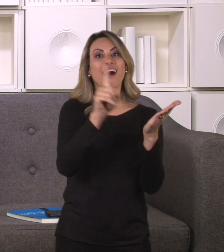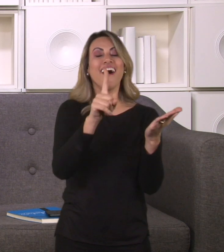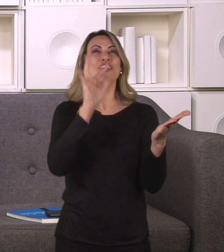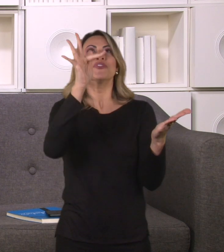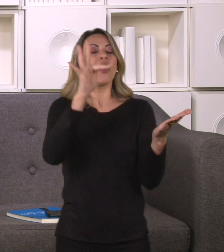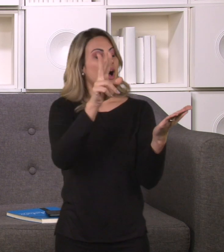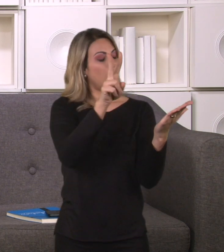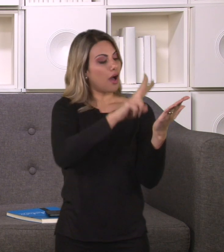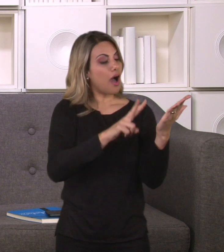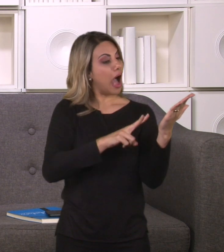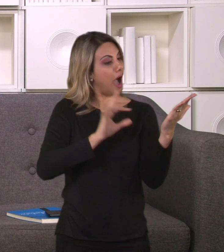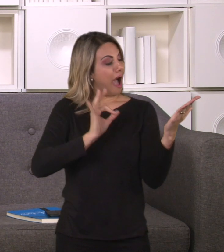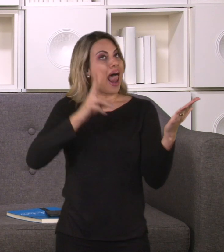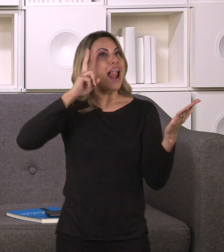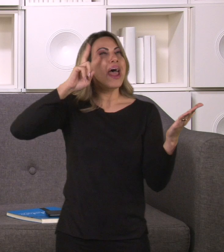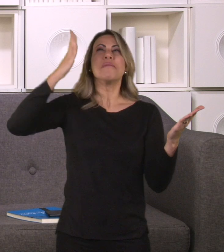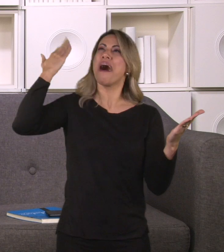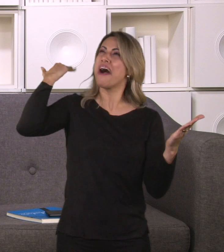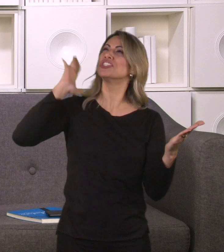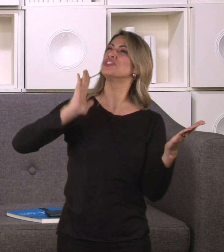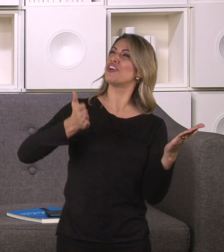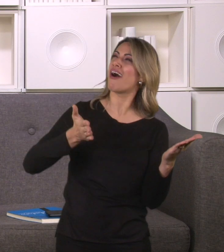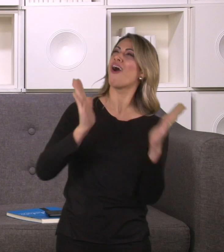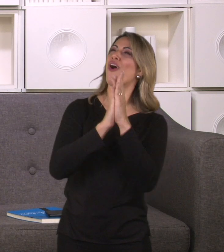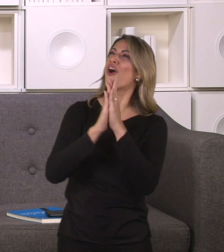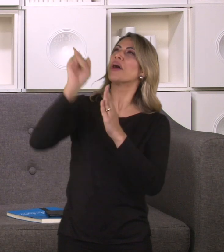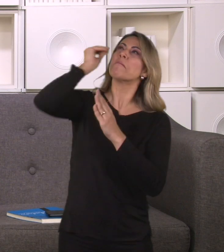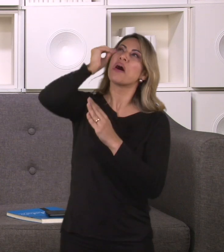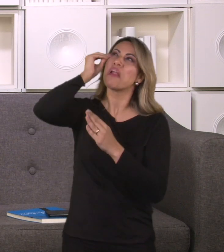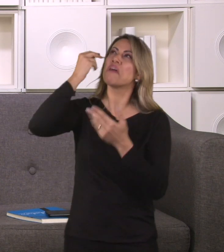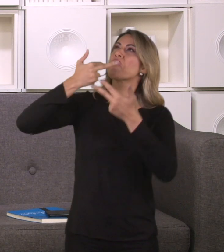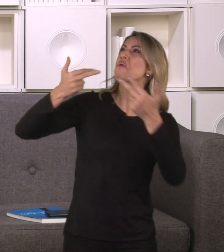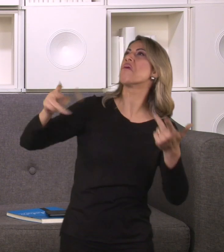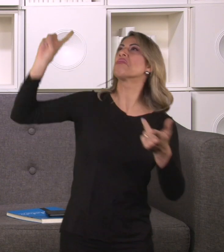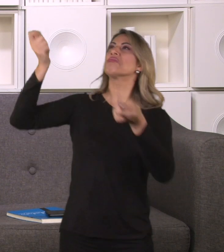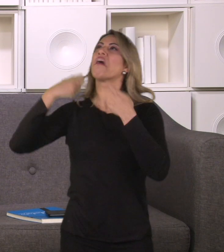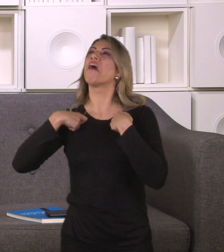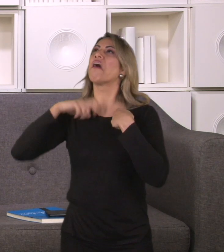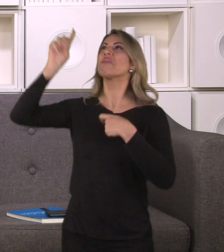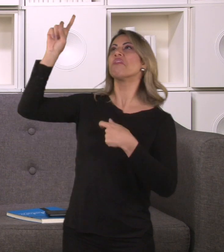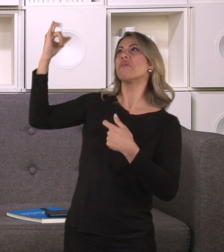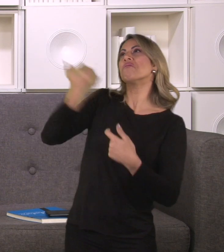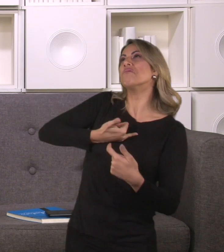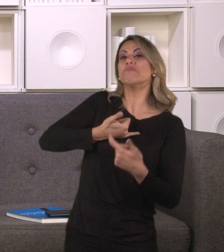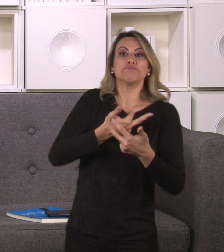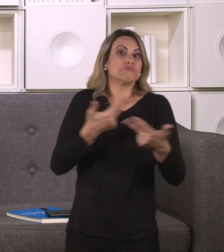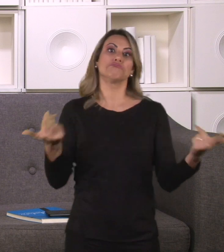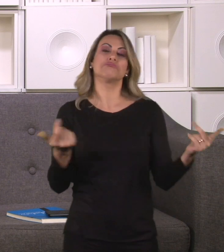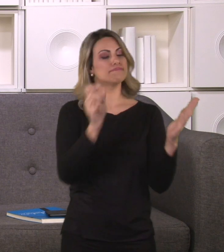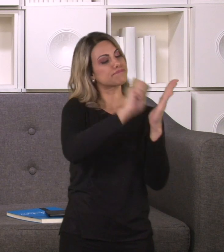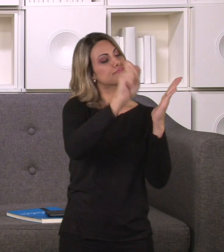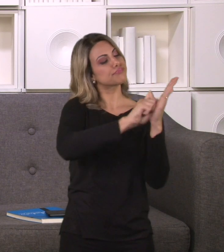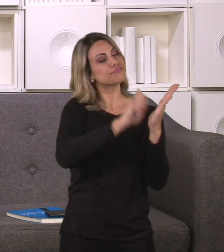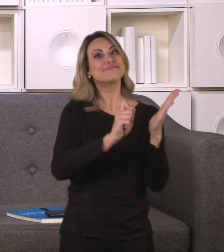caminho que você fez com Jesus, o caminho que Jesus fez com você e a transformação na sua vida. Então, tenha